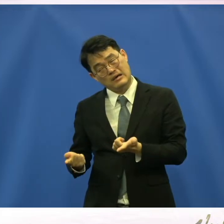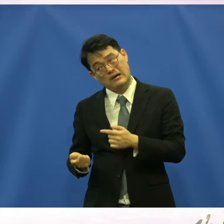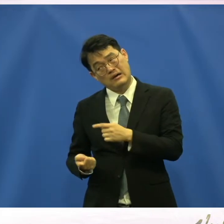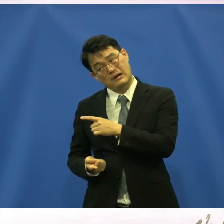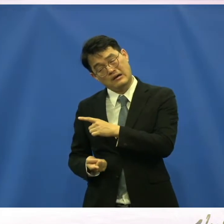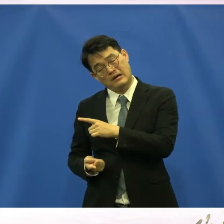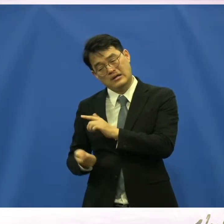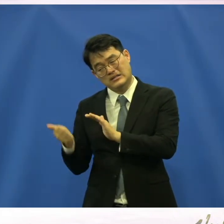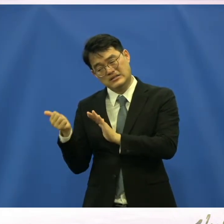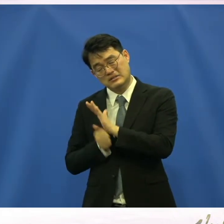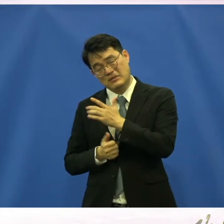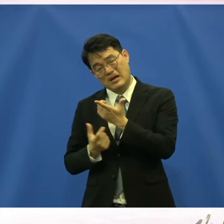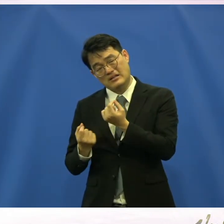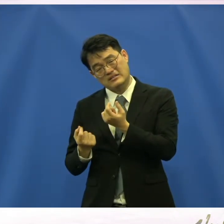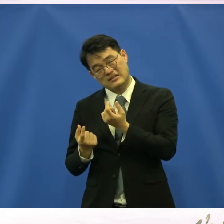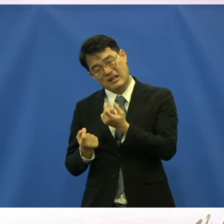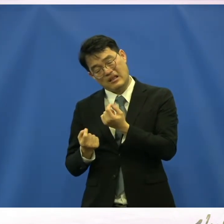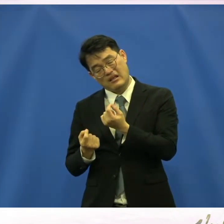반드시 이 생각이 올 때가 옵니다.